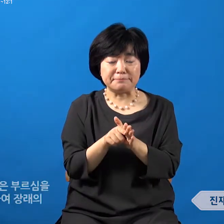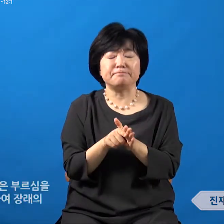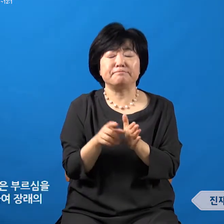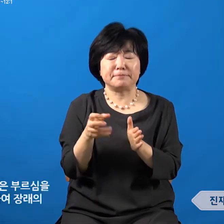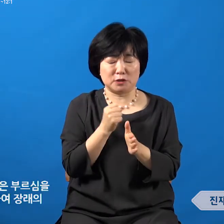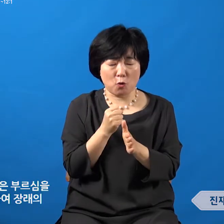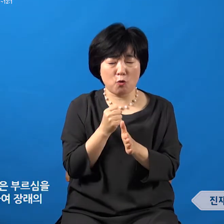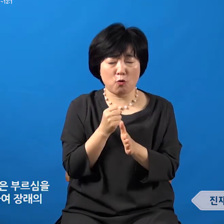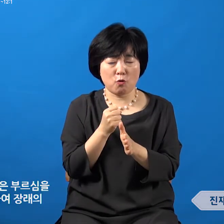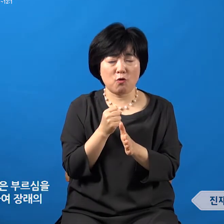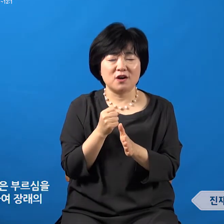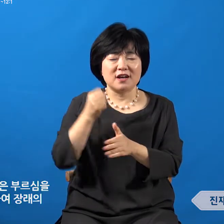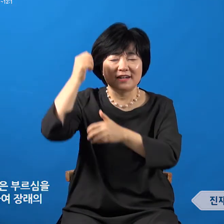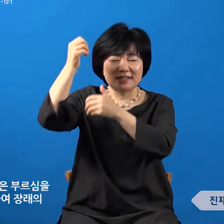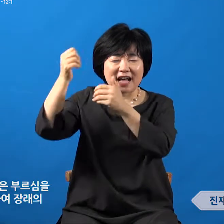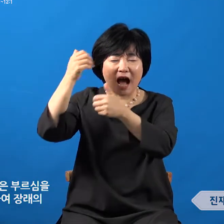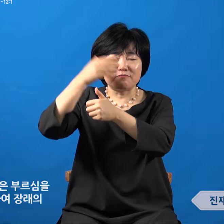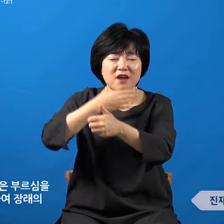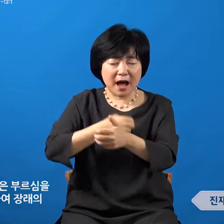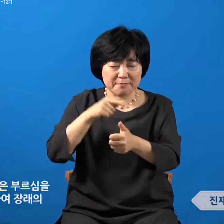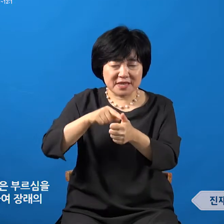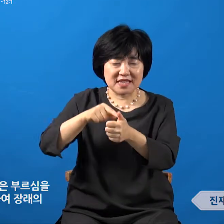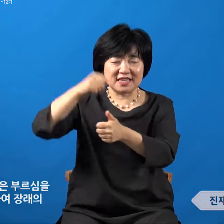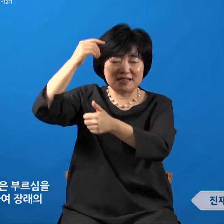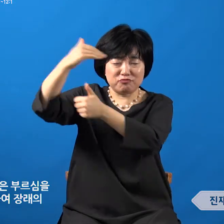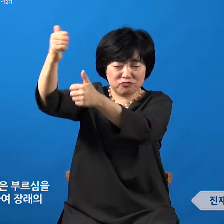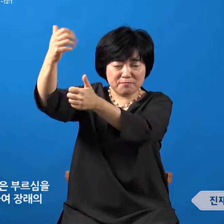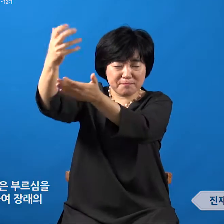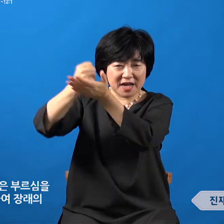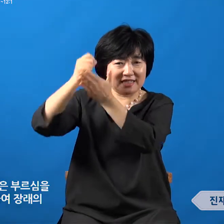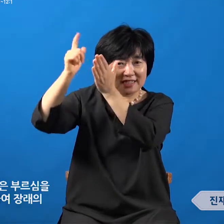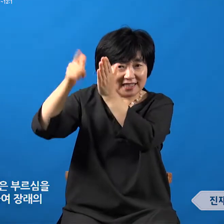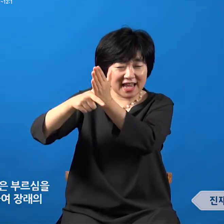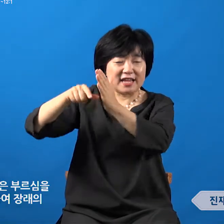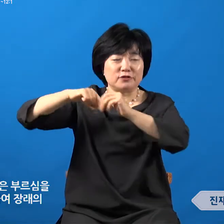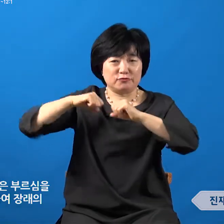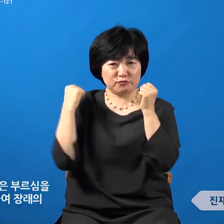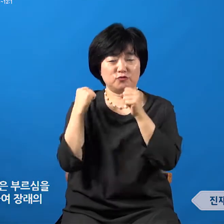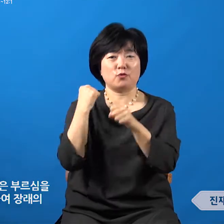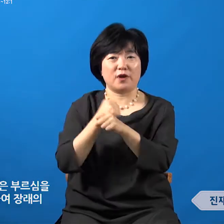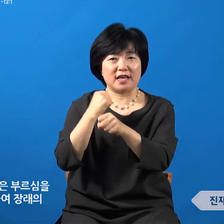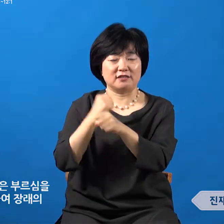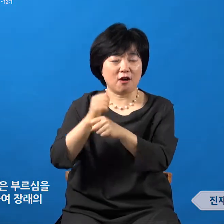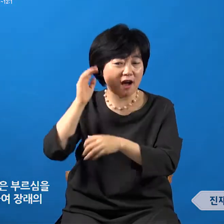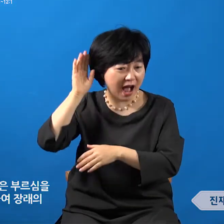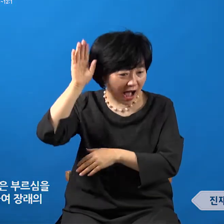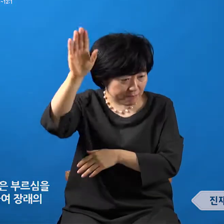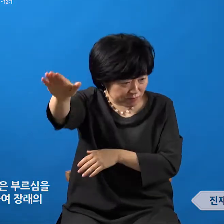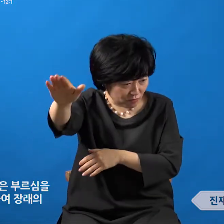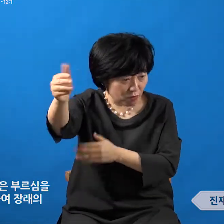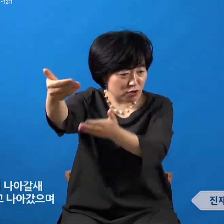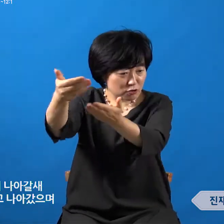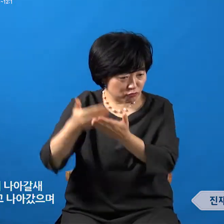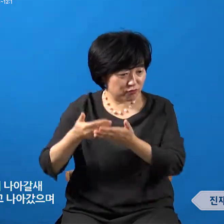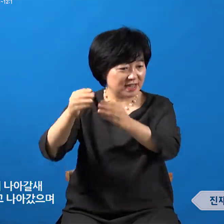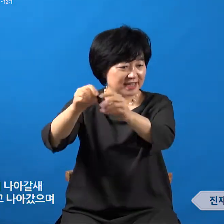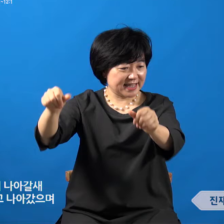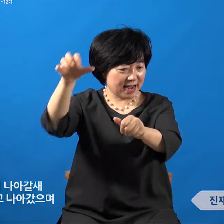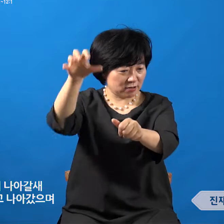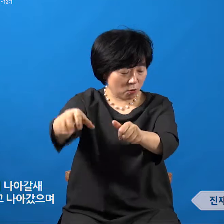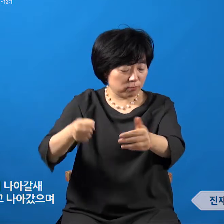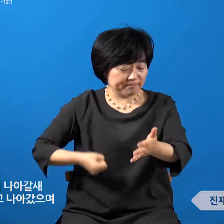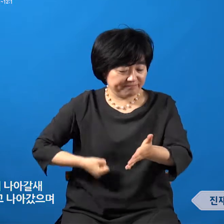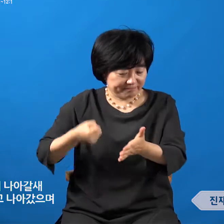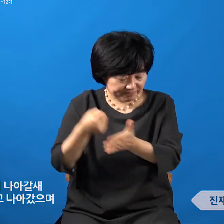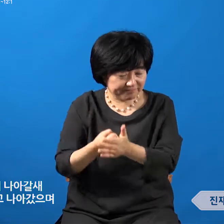믿음으로 아브라함은 부르심을 받았을 때에 순종하여 장래의 유업으로 받을 땅에